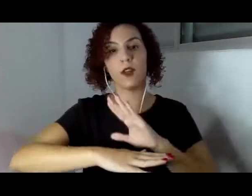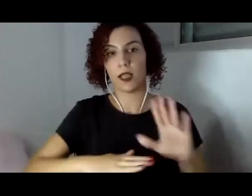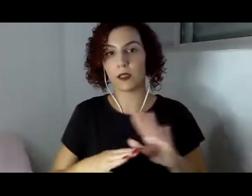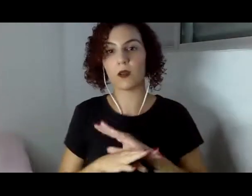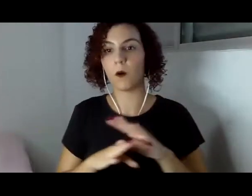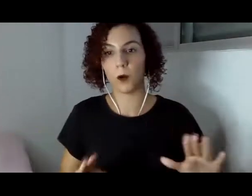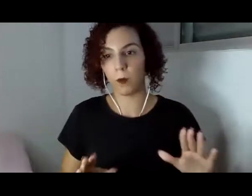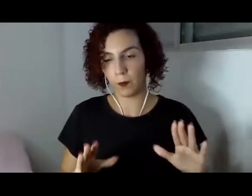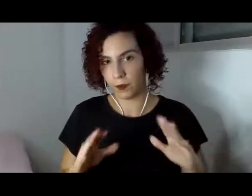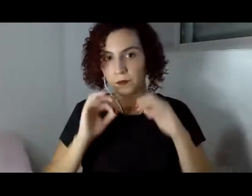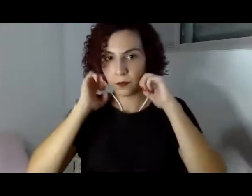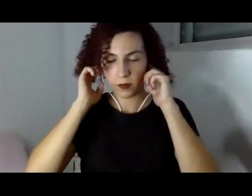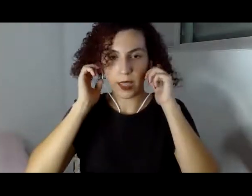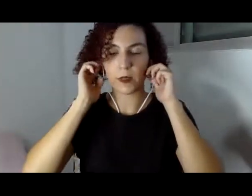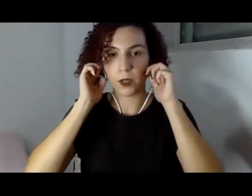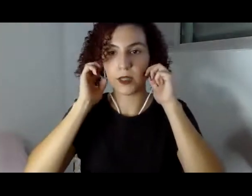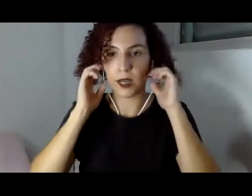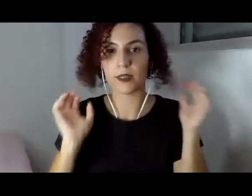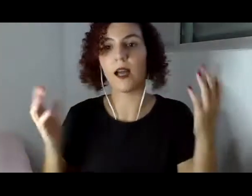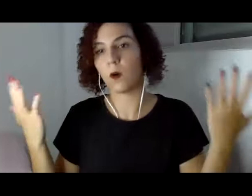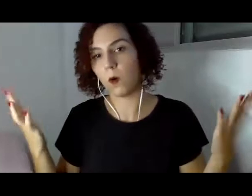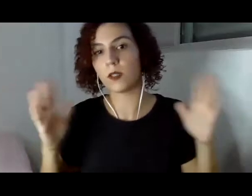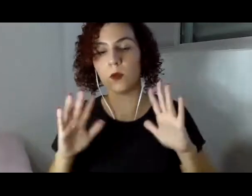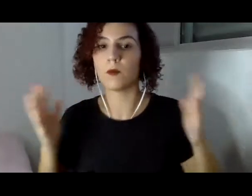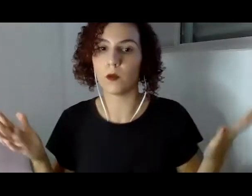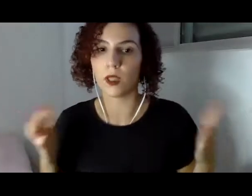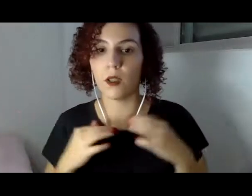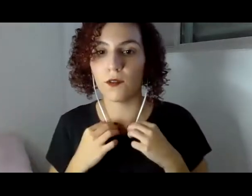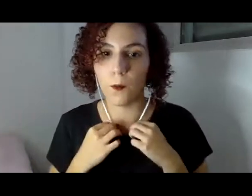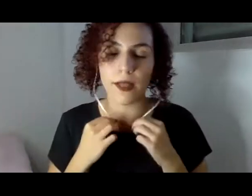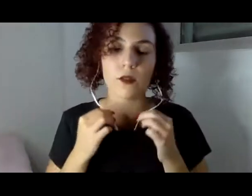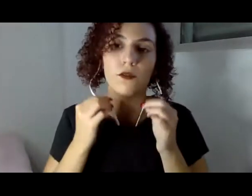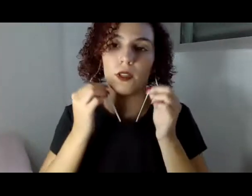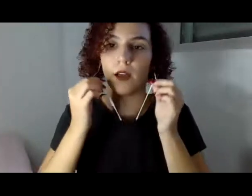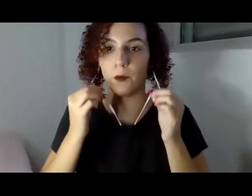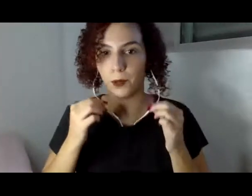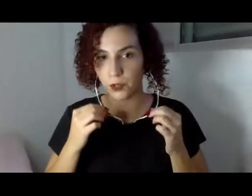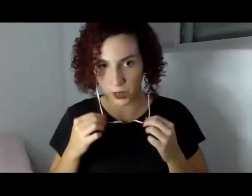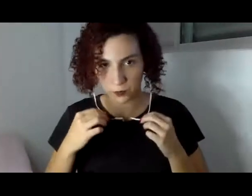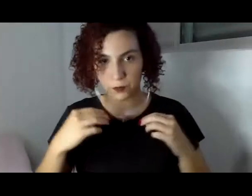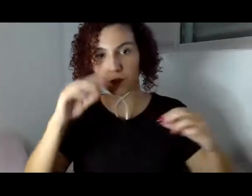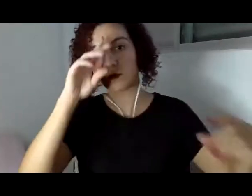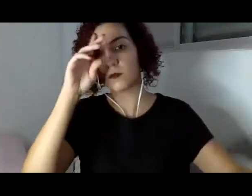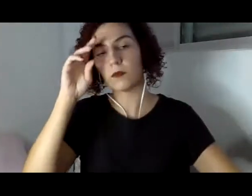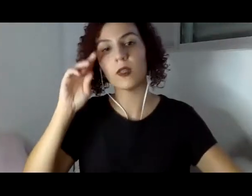faz diferença, isso não é um problema. Tá? Você pode sinalizar com as duas mãos aquilo que for mais confortável para